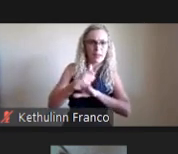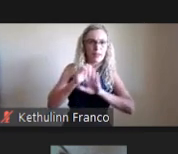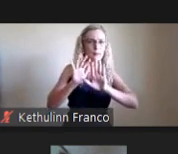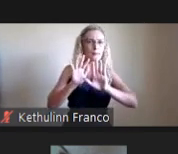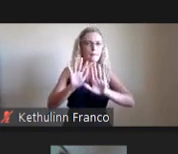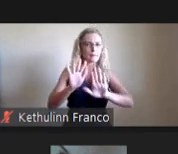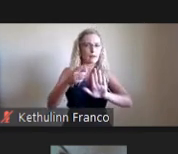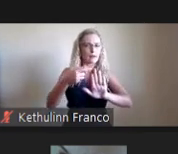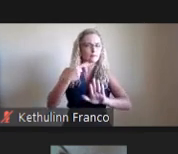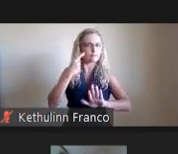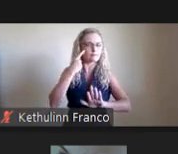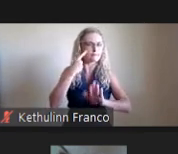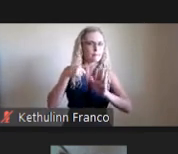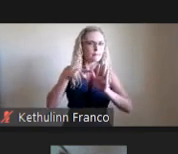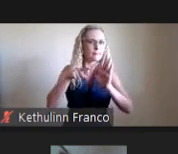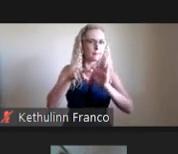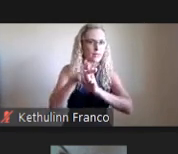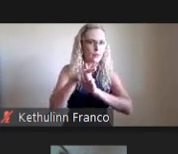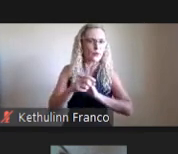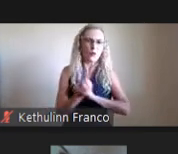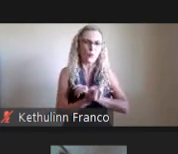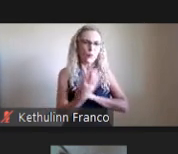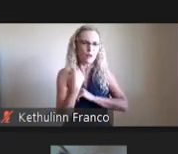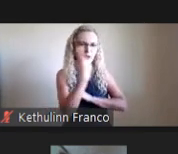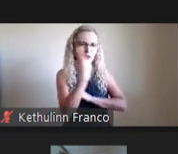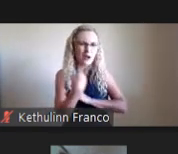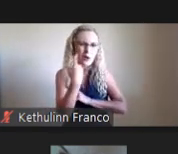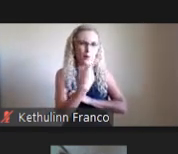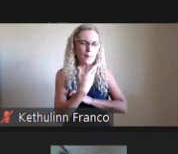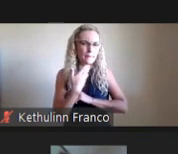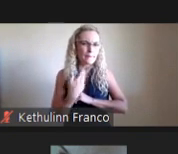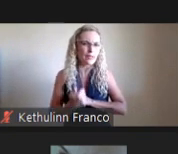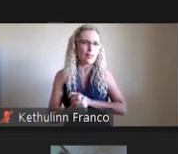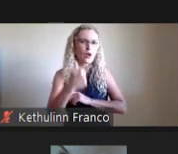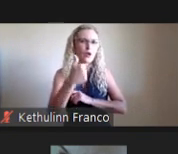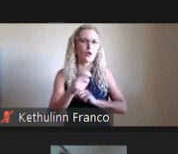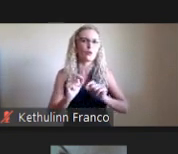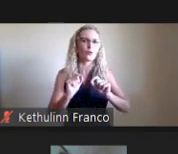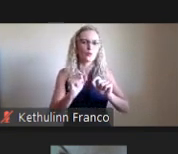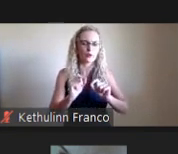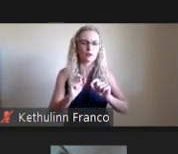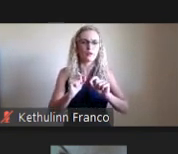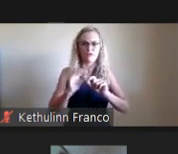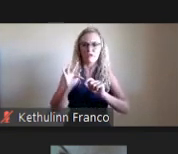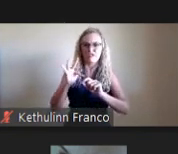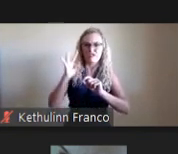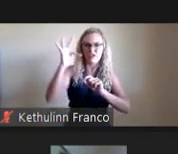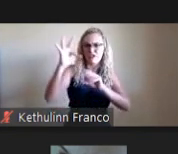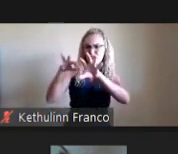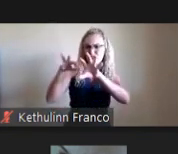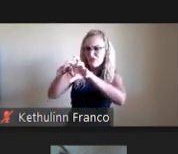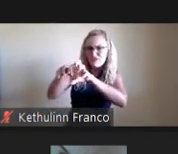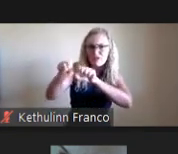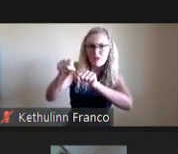conhecedor da comunidade surda? Nós sabemos que 40 horas é muito